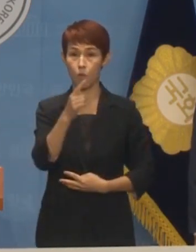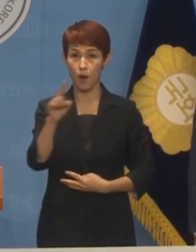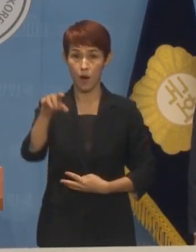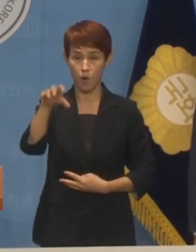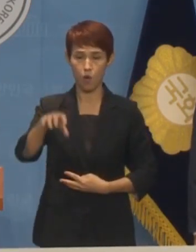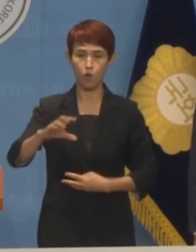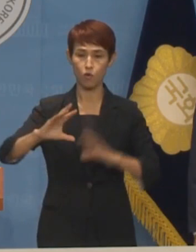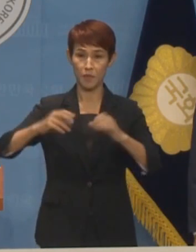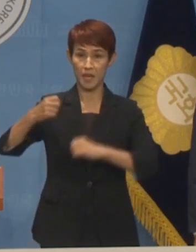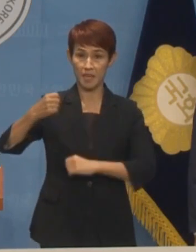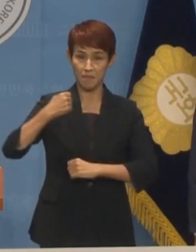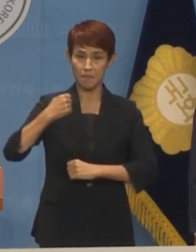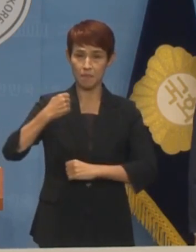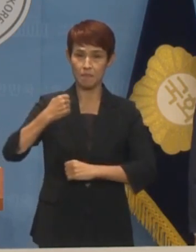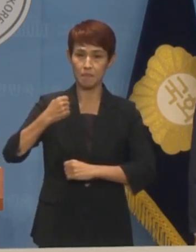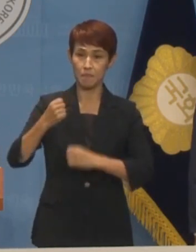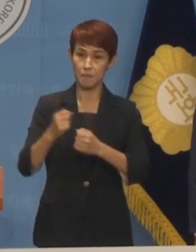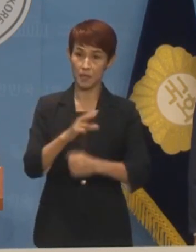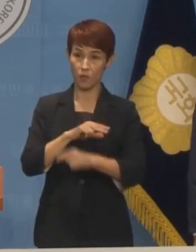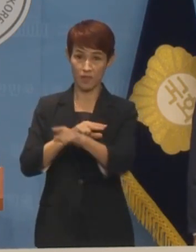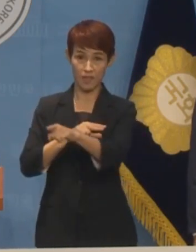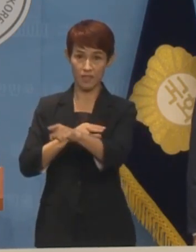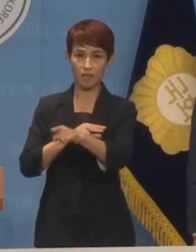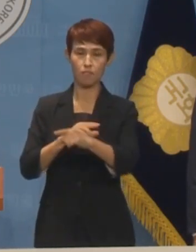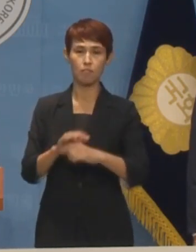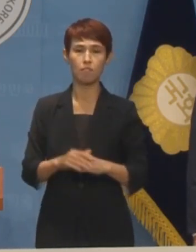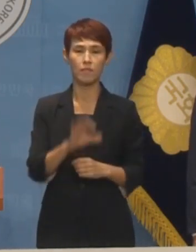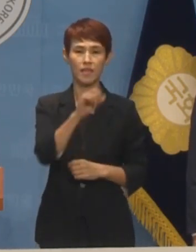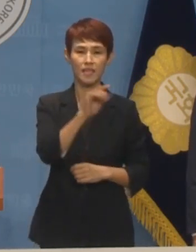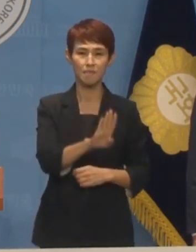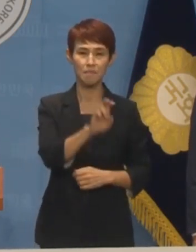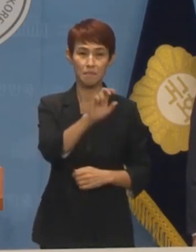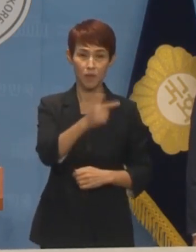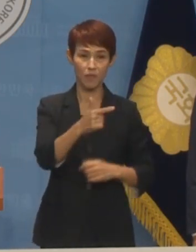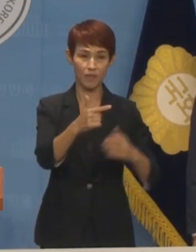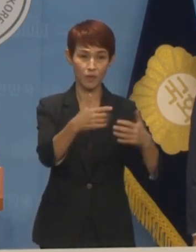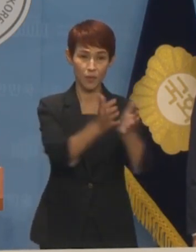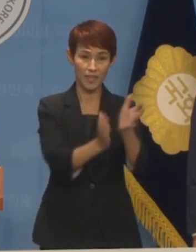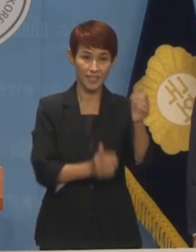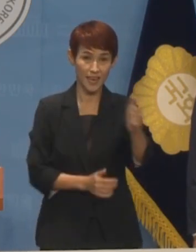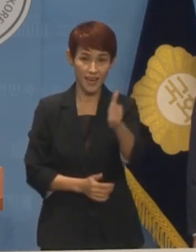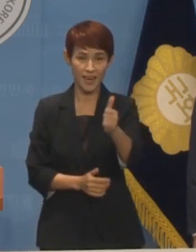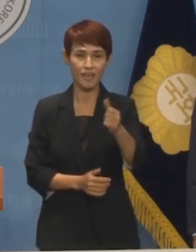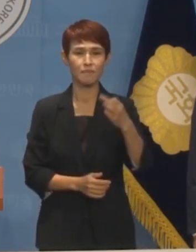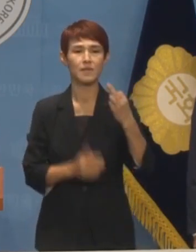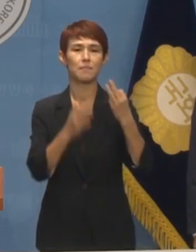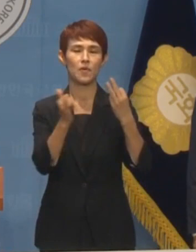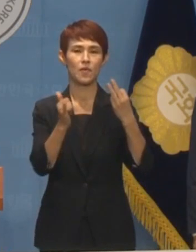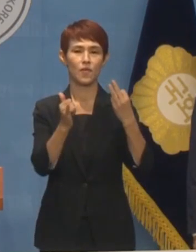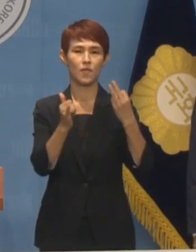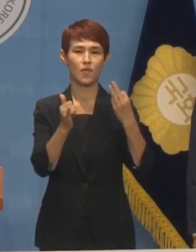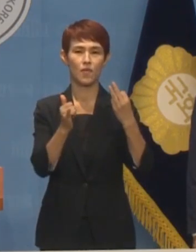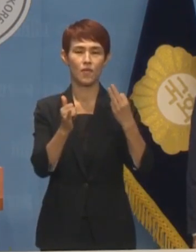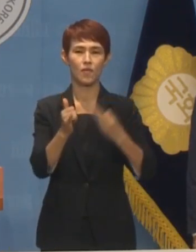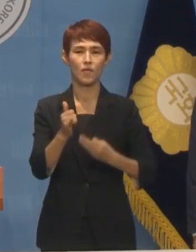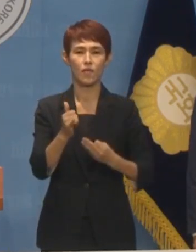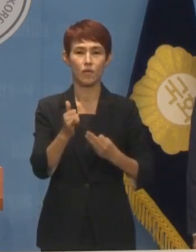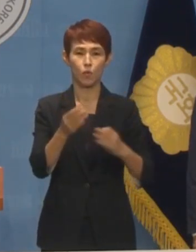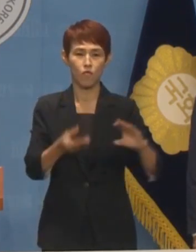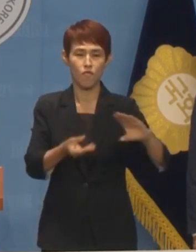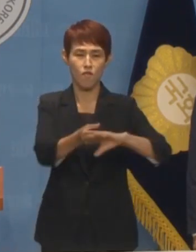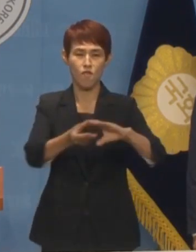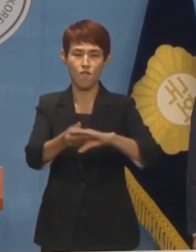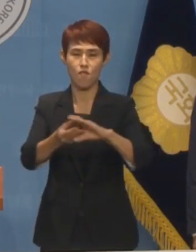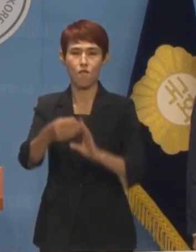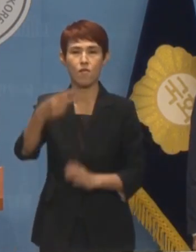지방의원들이 정당 읍면협의회장 13명에게 두 차례에 걸쳐 2,600만